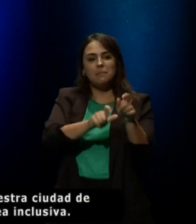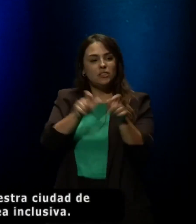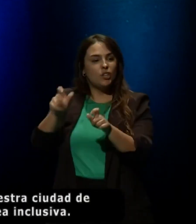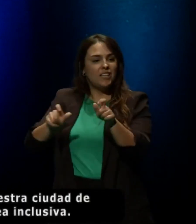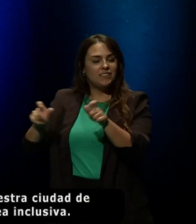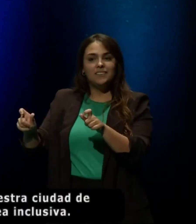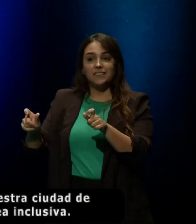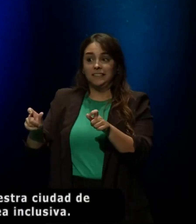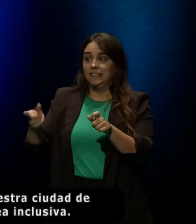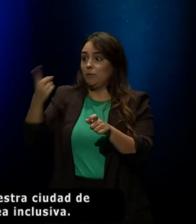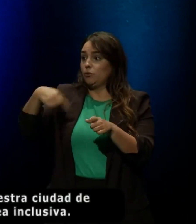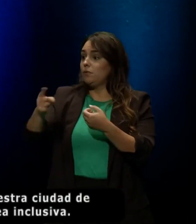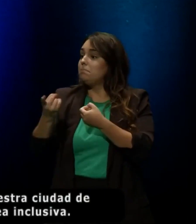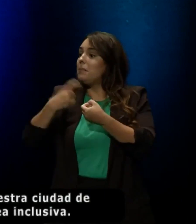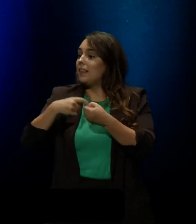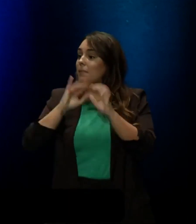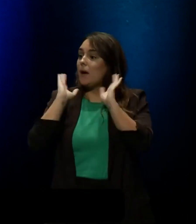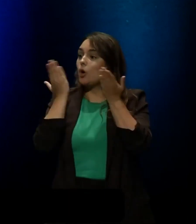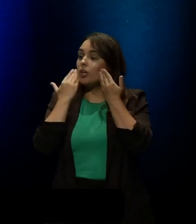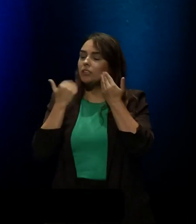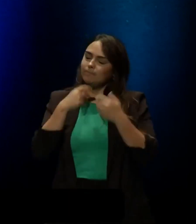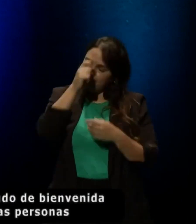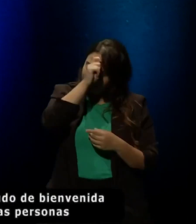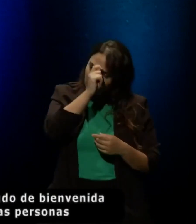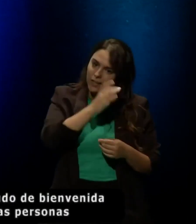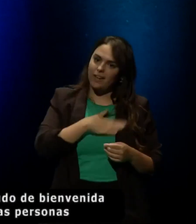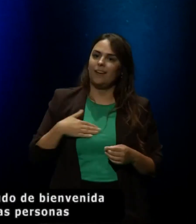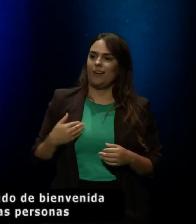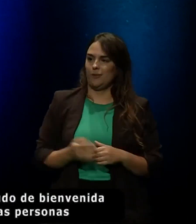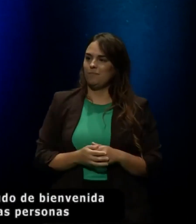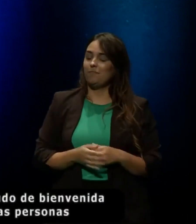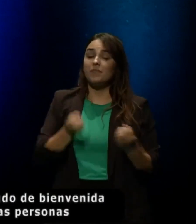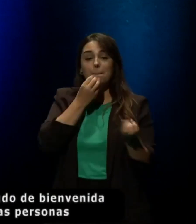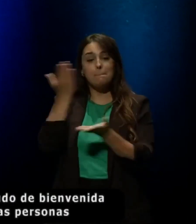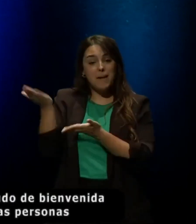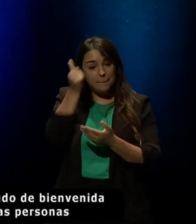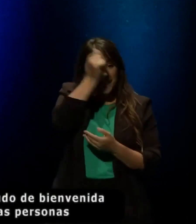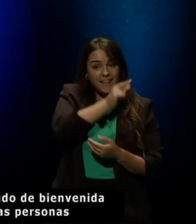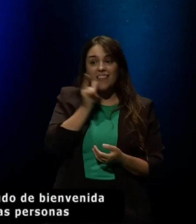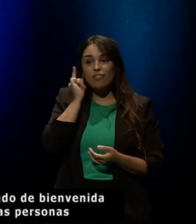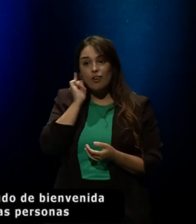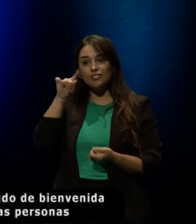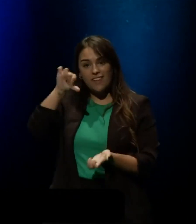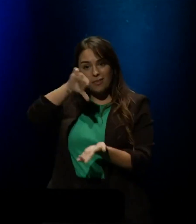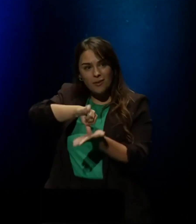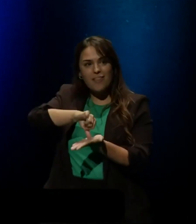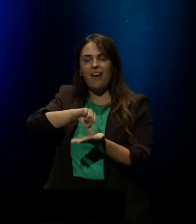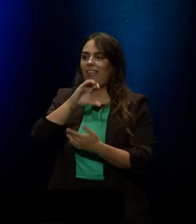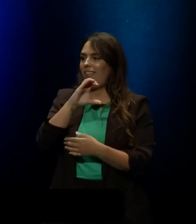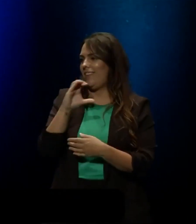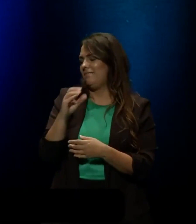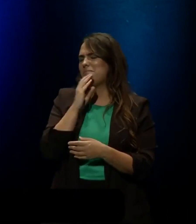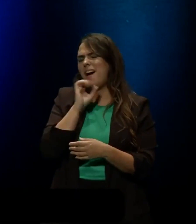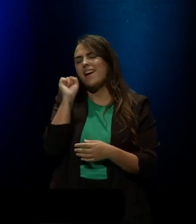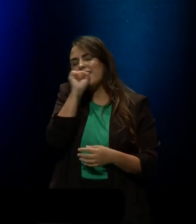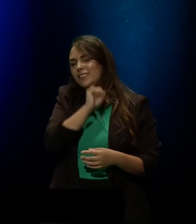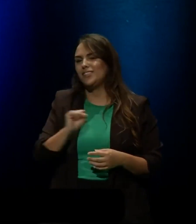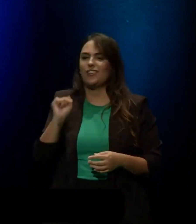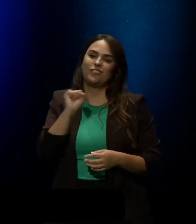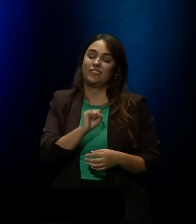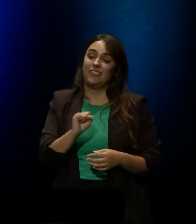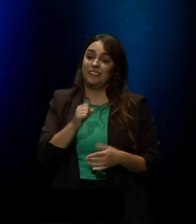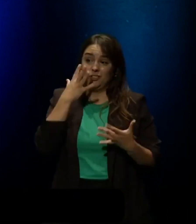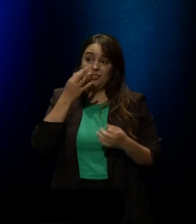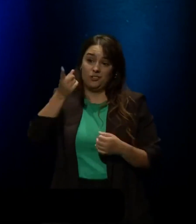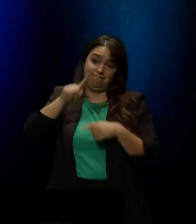manera participáis en este congreso. Como digo, bienvenidos, bienvenidas a esta ciudad que es maravillosa.